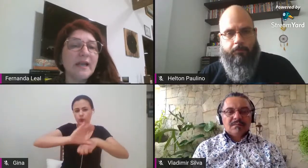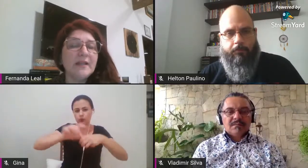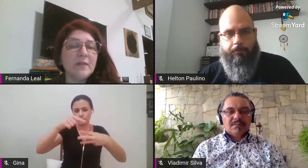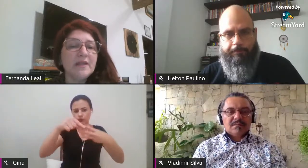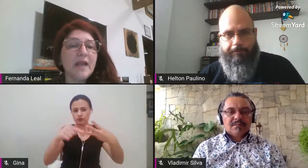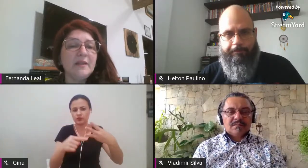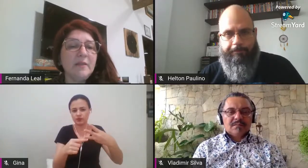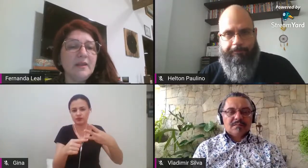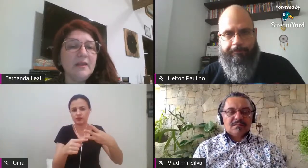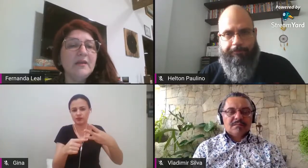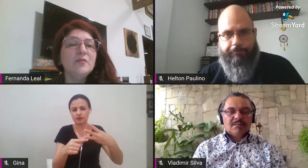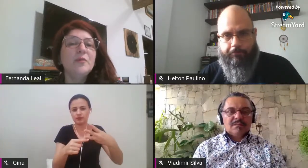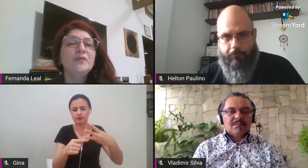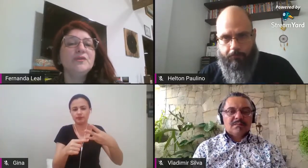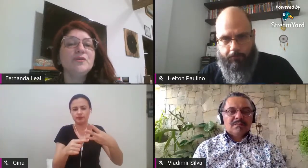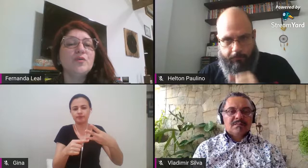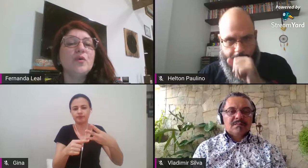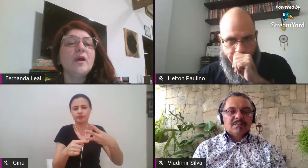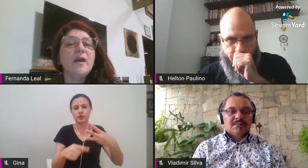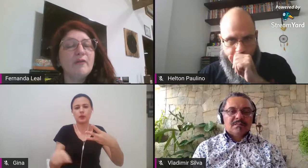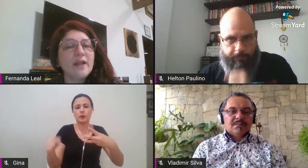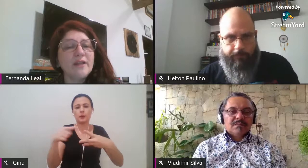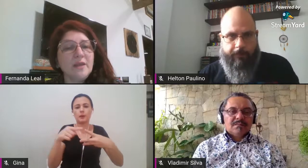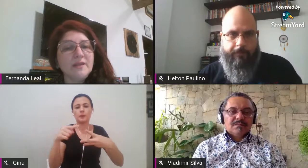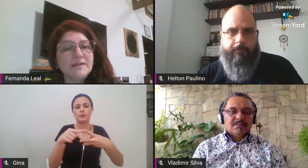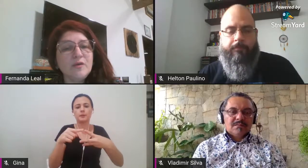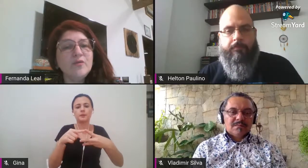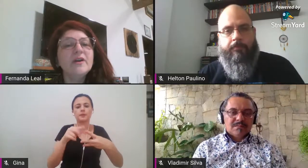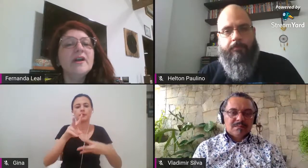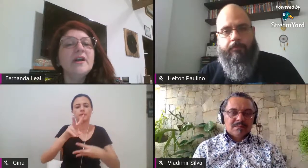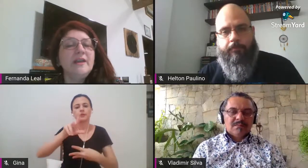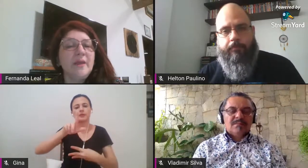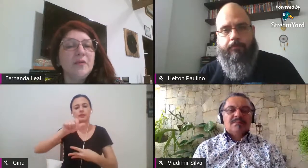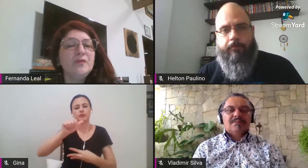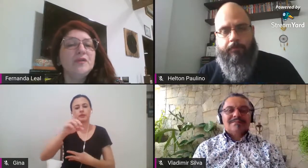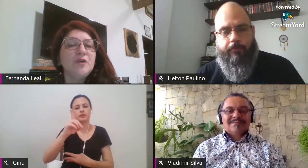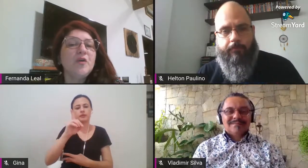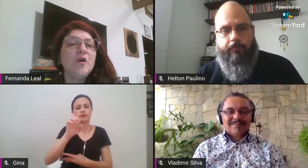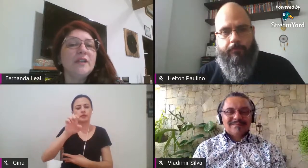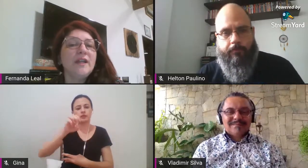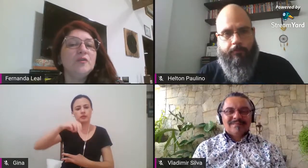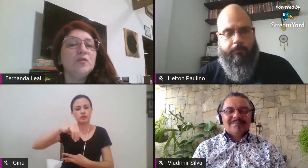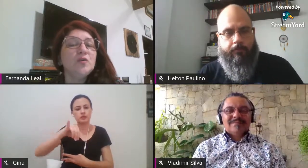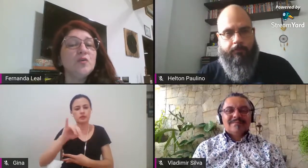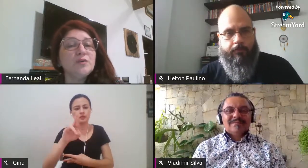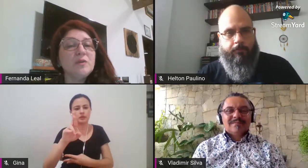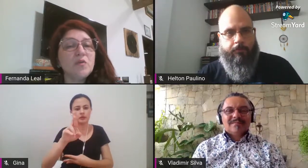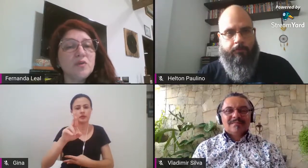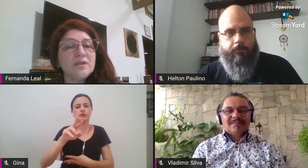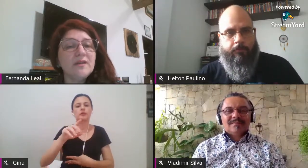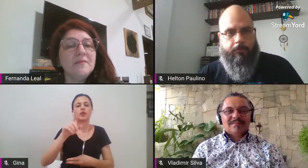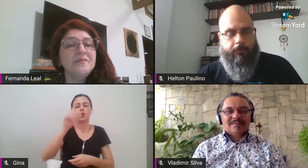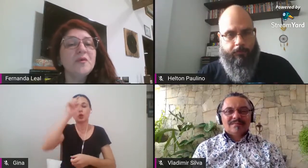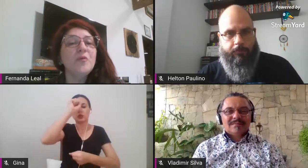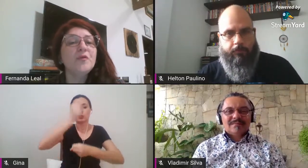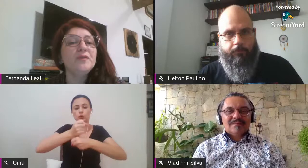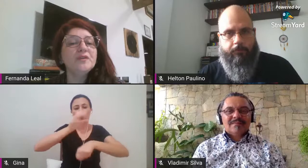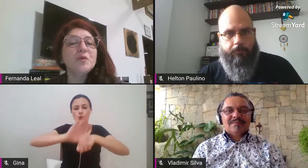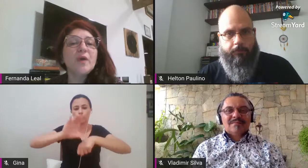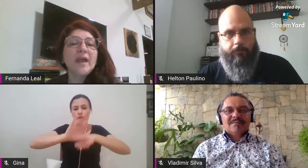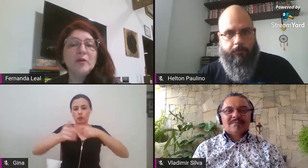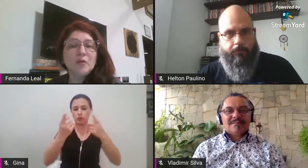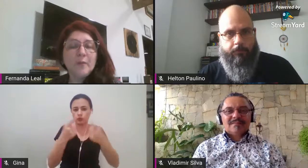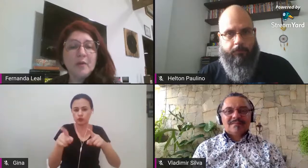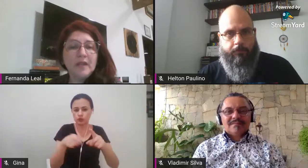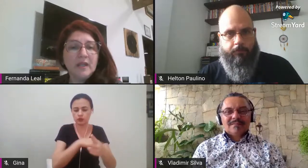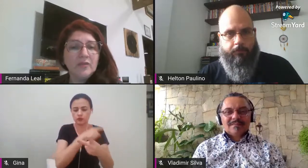Unidade Acadêmica de Arte e Mídia, o professor Vladimir Silva, que é professor e coordenador do curso de música, o